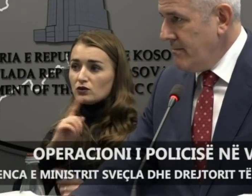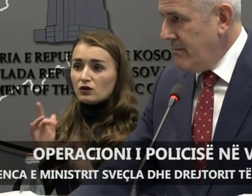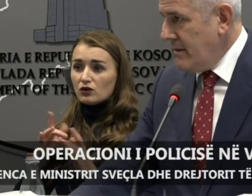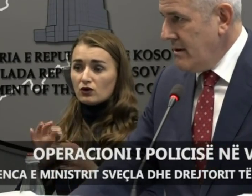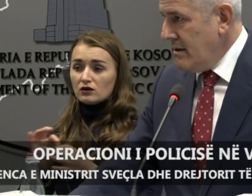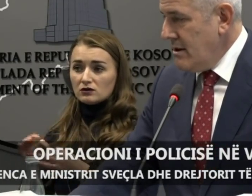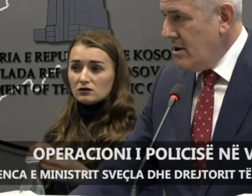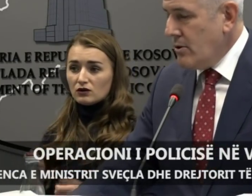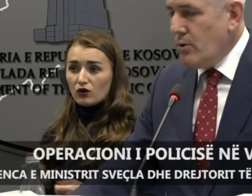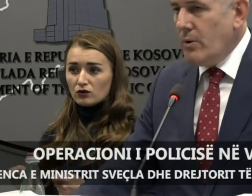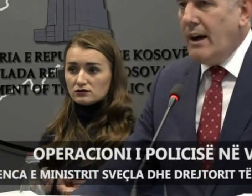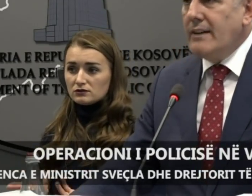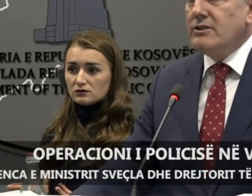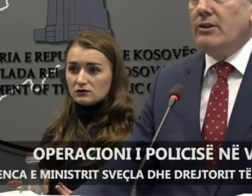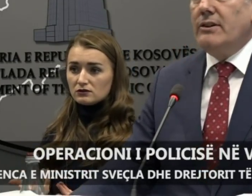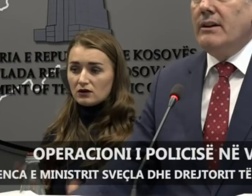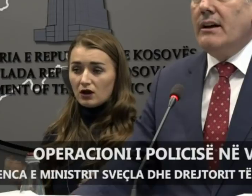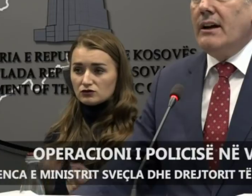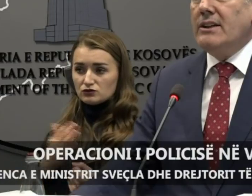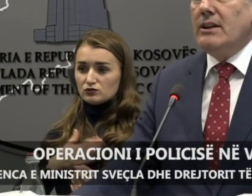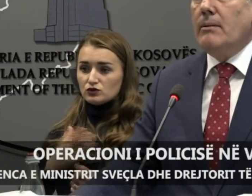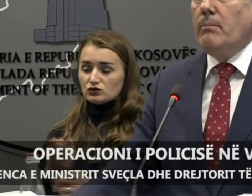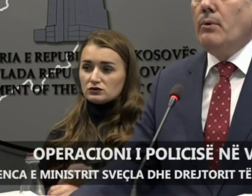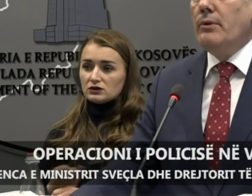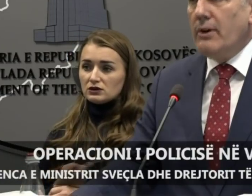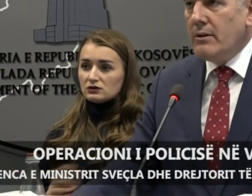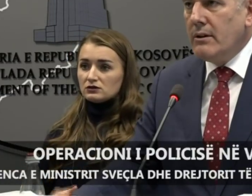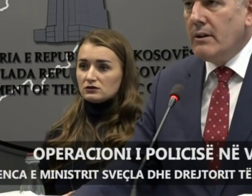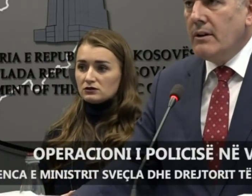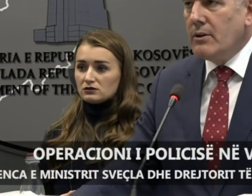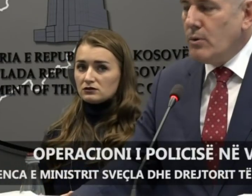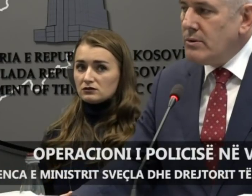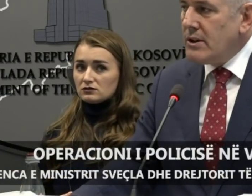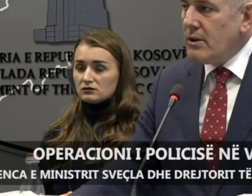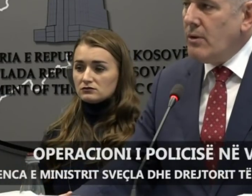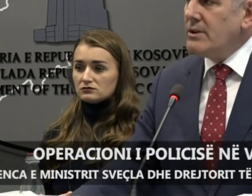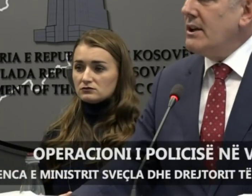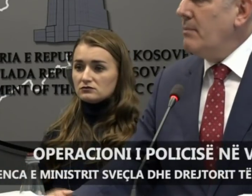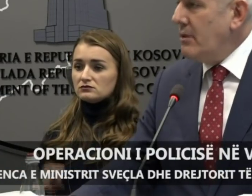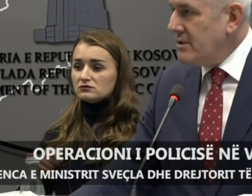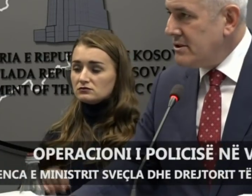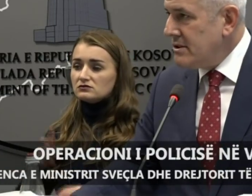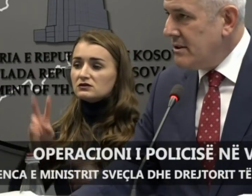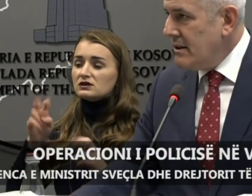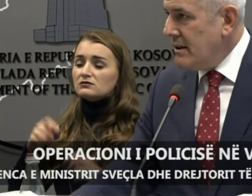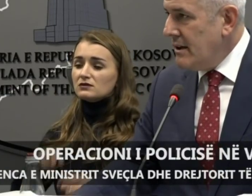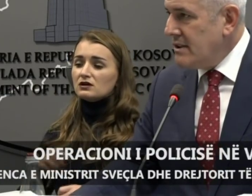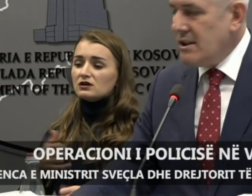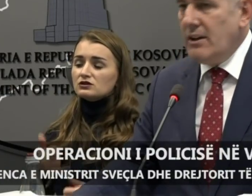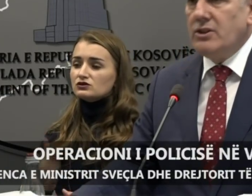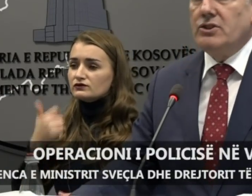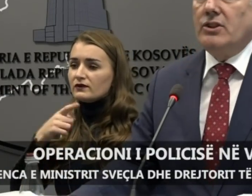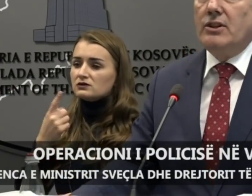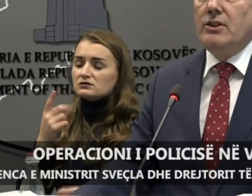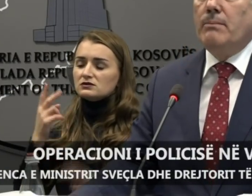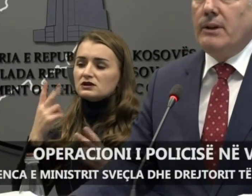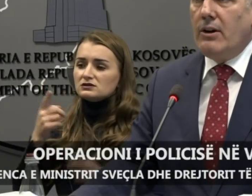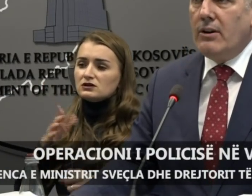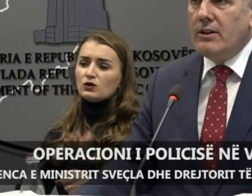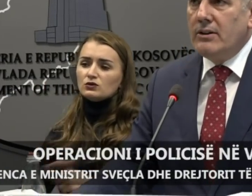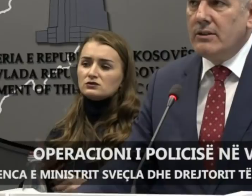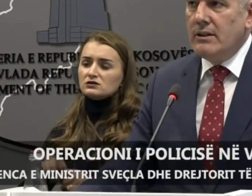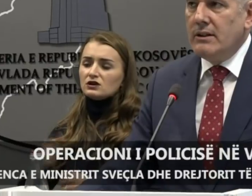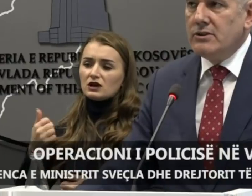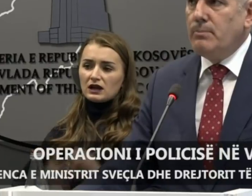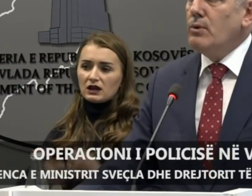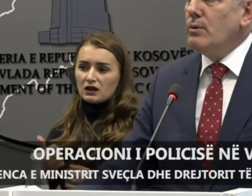tonë. Ky aksion ka qenë puro kundër kontrabandës, e cila është një